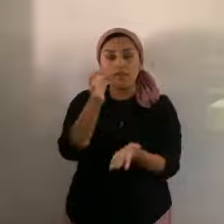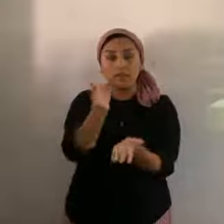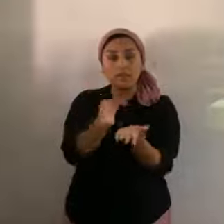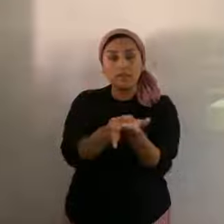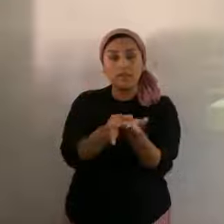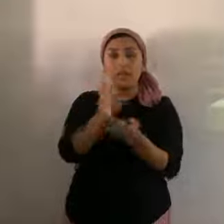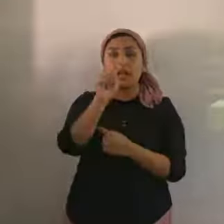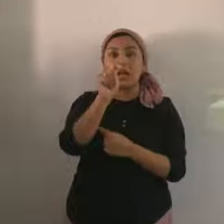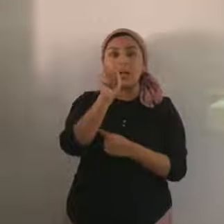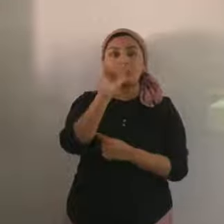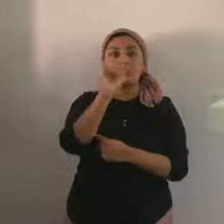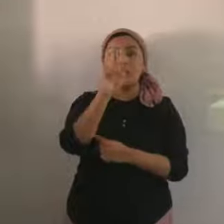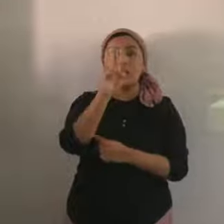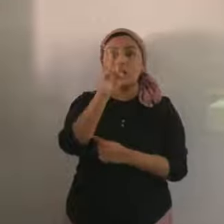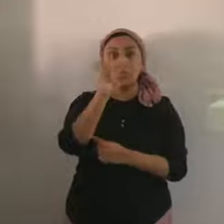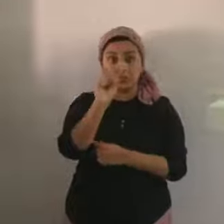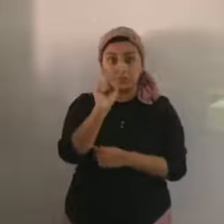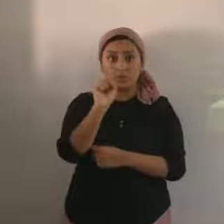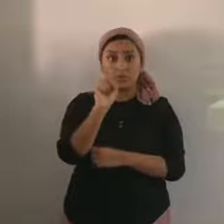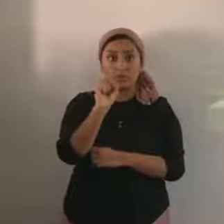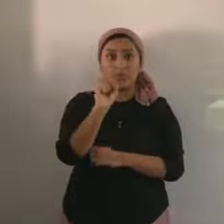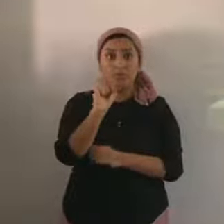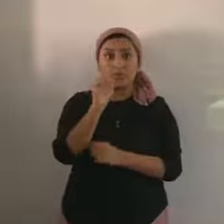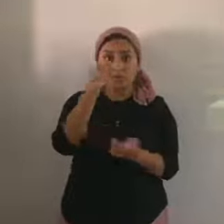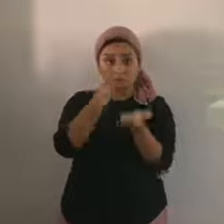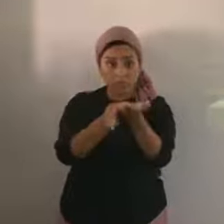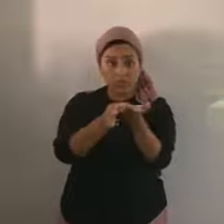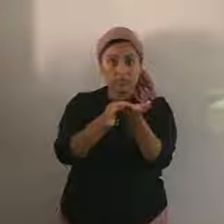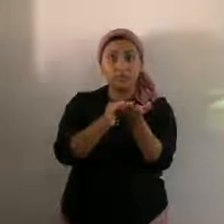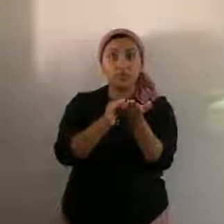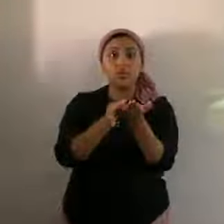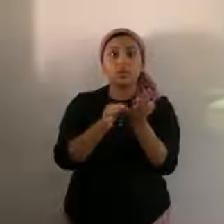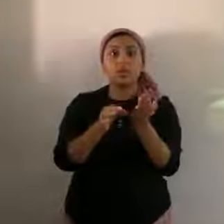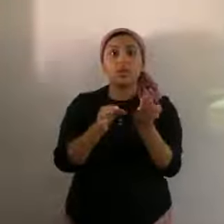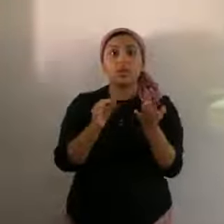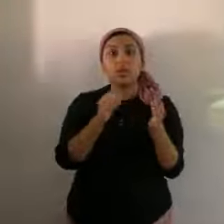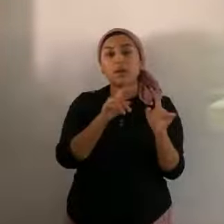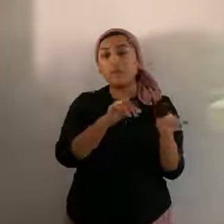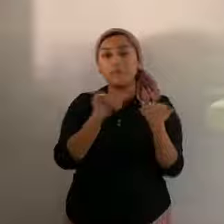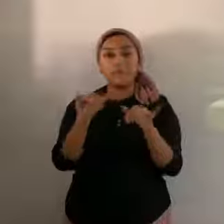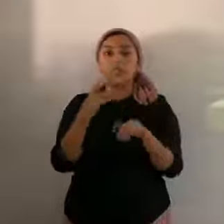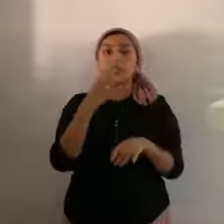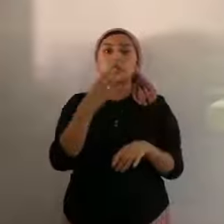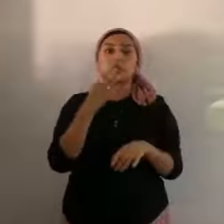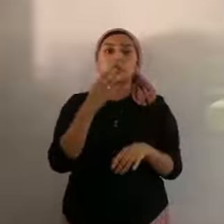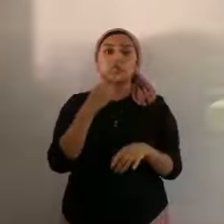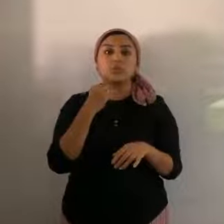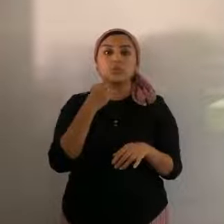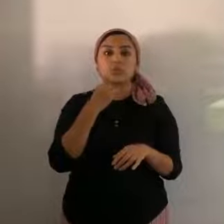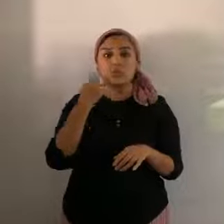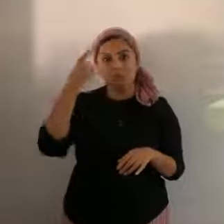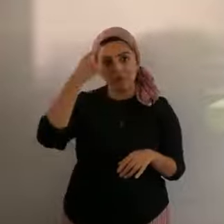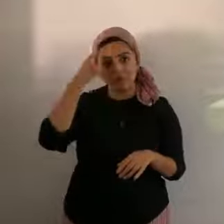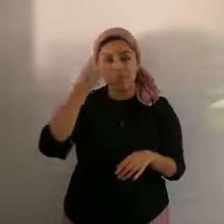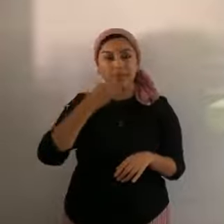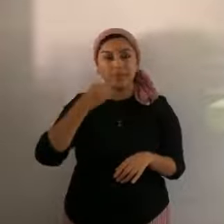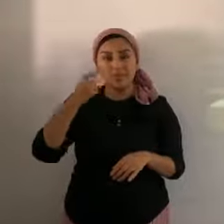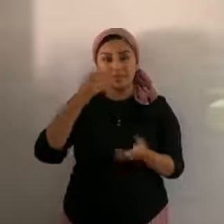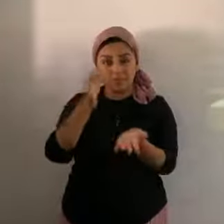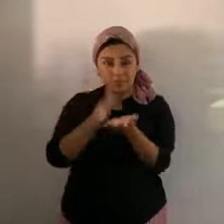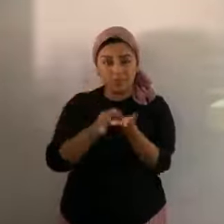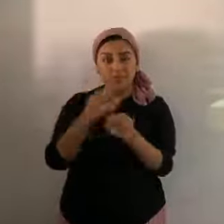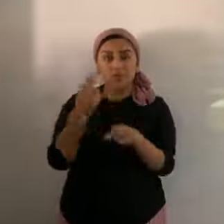Por favor, anótenlo. Tirias. Y estas monedas tirias eran las monedas judías, por decir, hebreas, que se